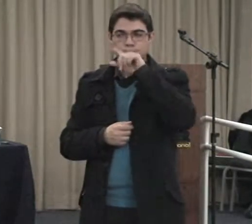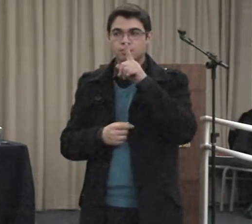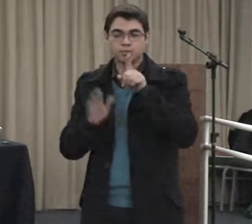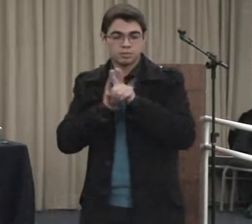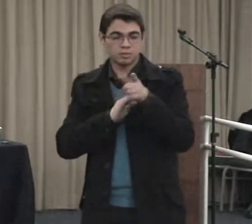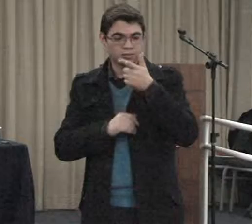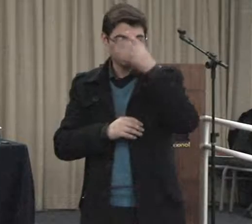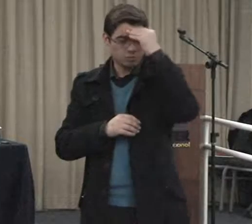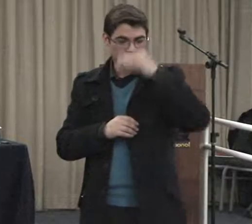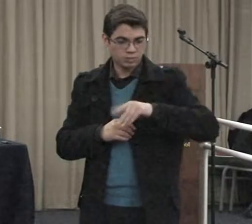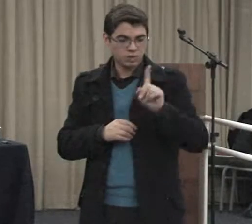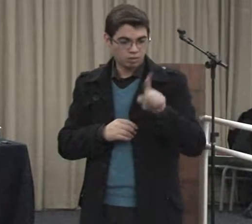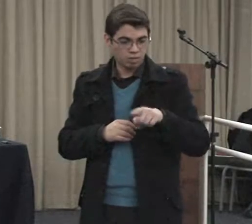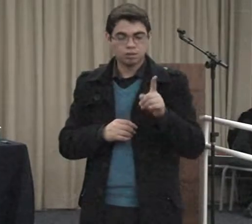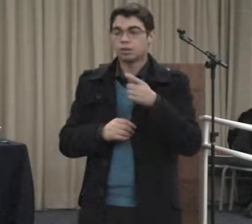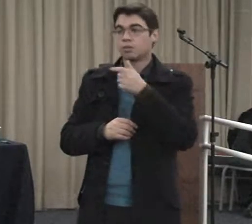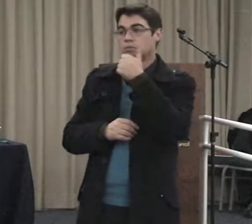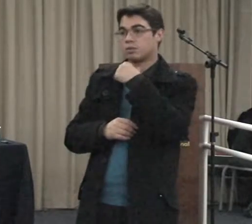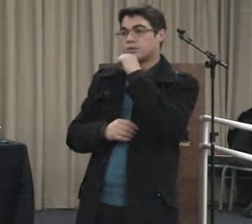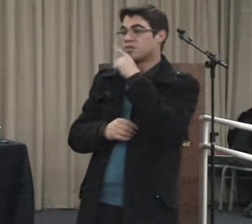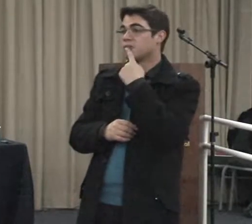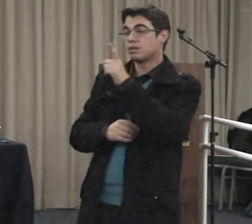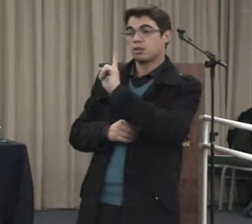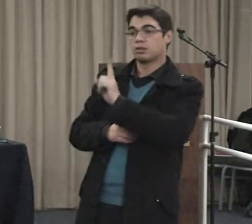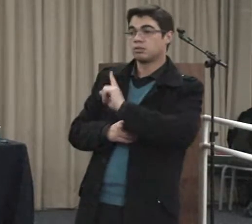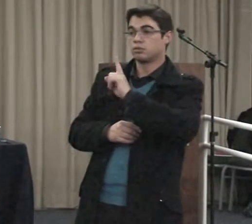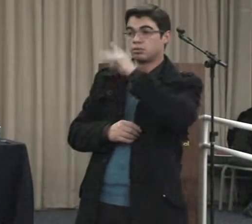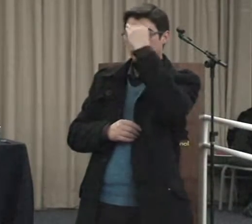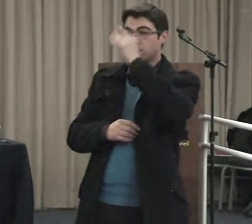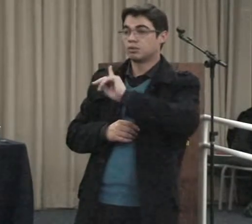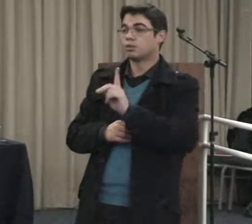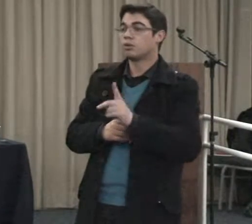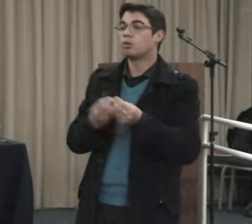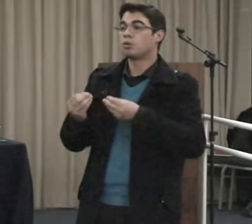É difícil. Eles faliram.